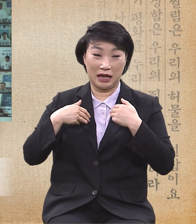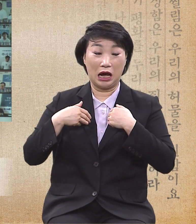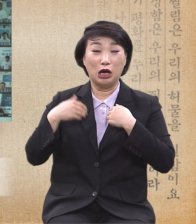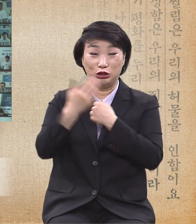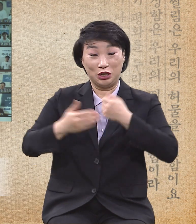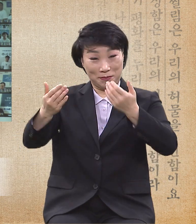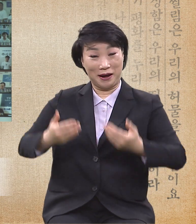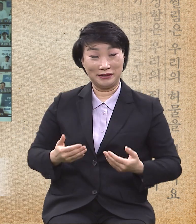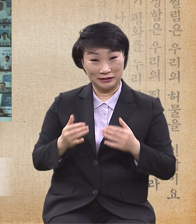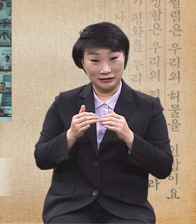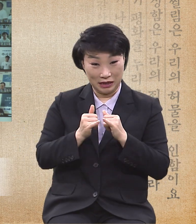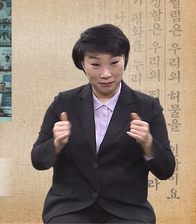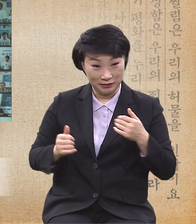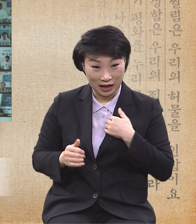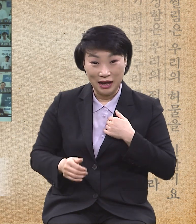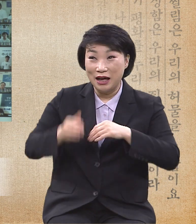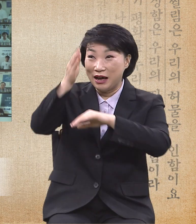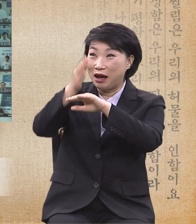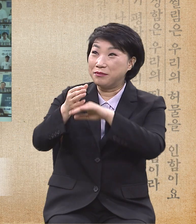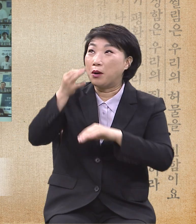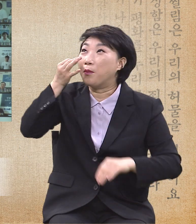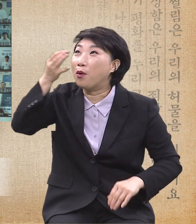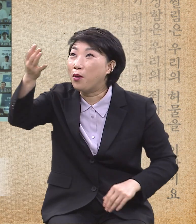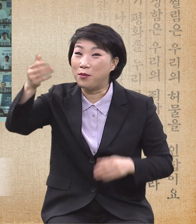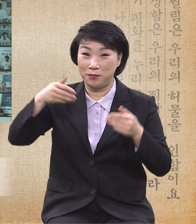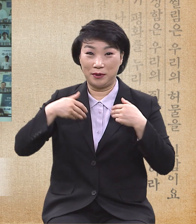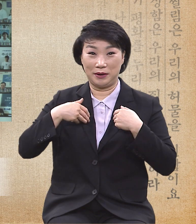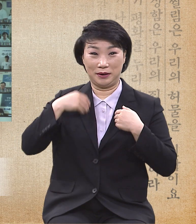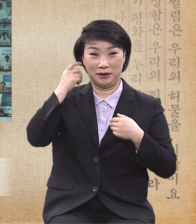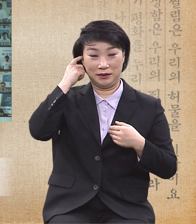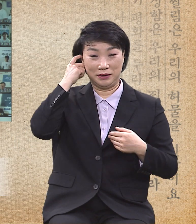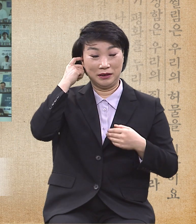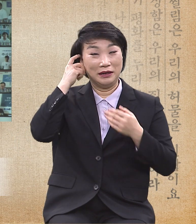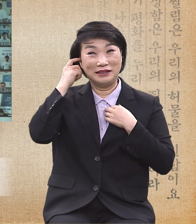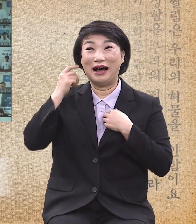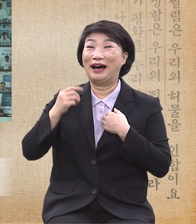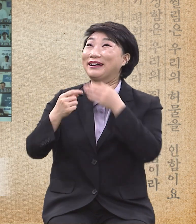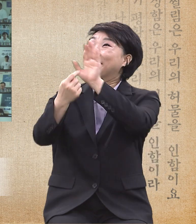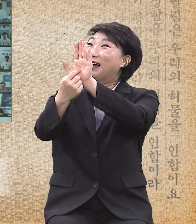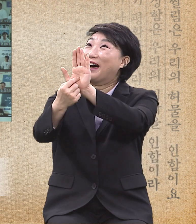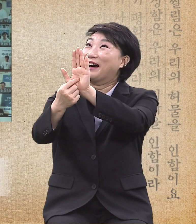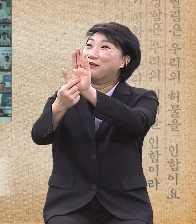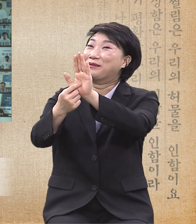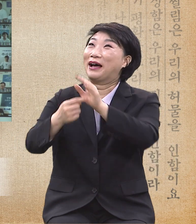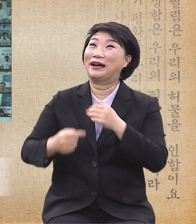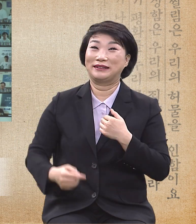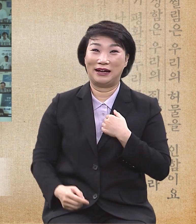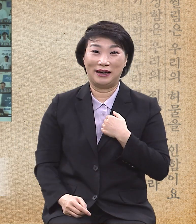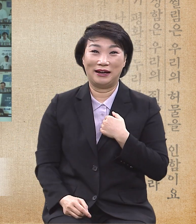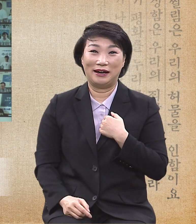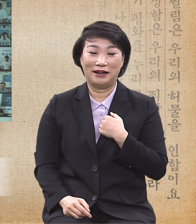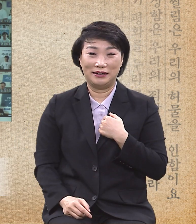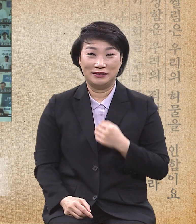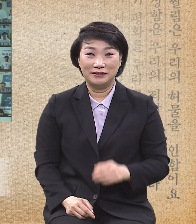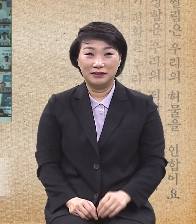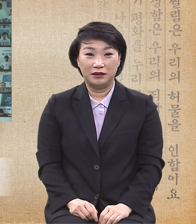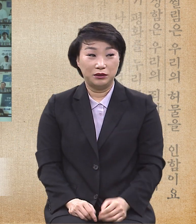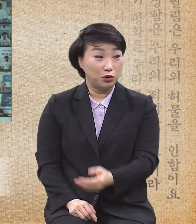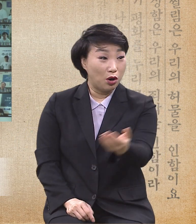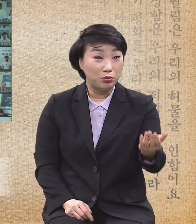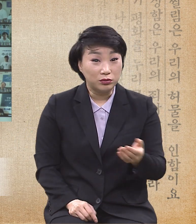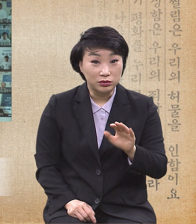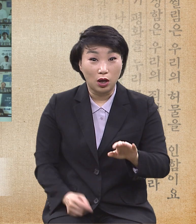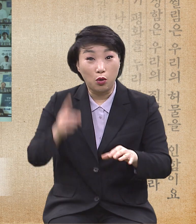은혜 받았다고 하는 것을 감사로 드러내라는 거예요. 나타내라는 거예요. 나타내는 거예요. 근데